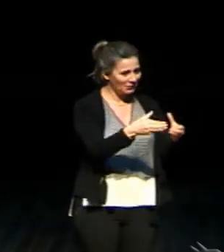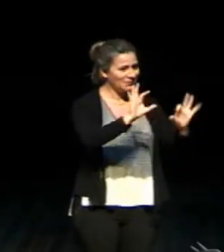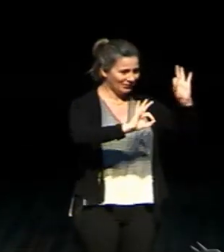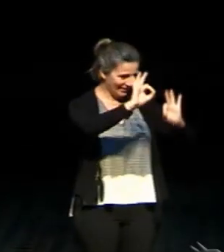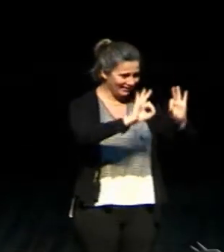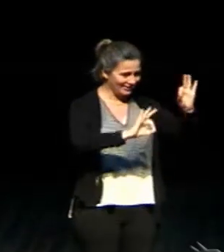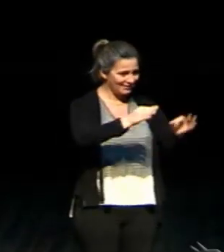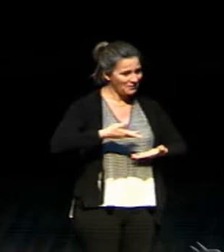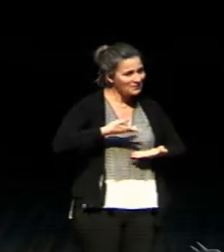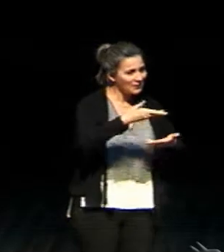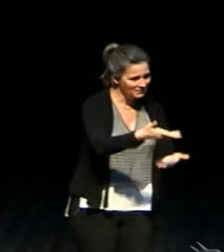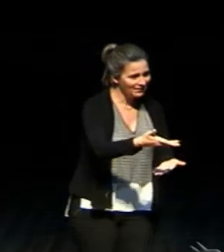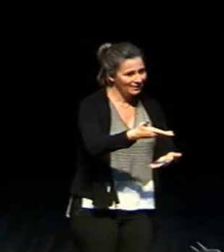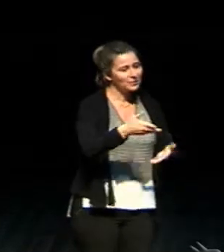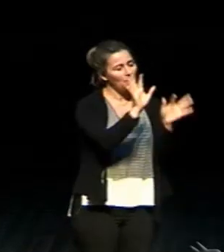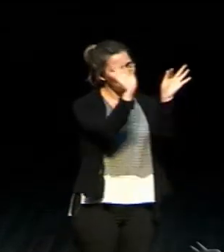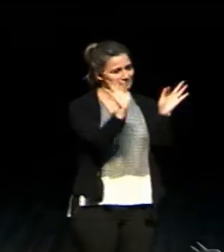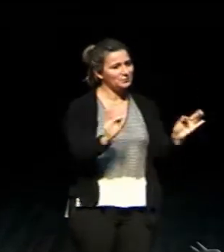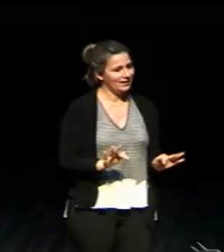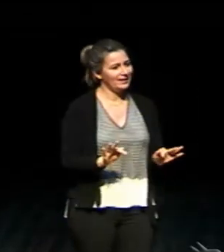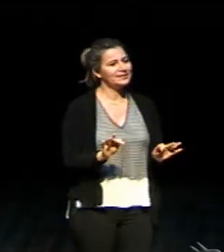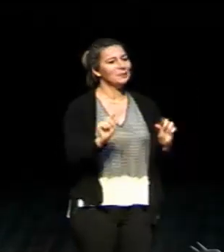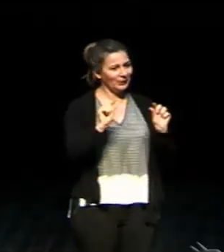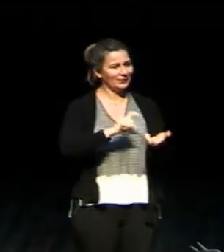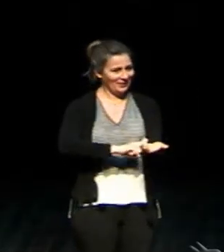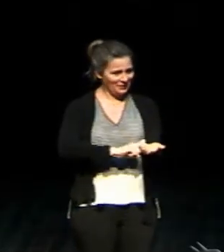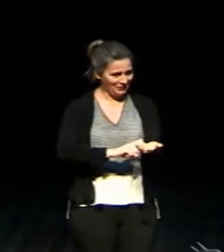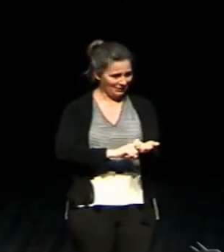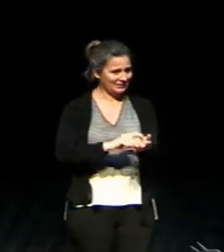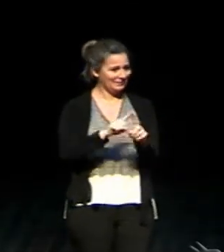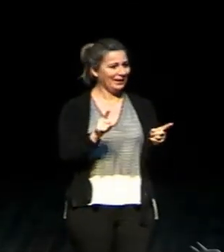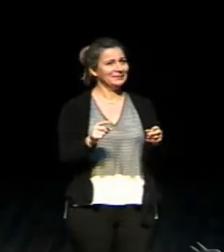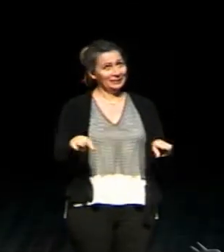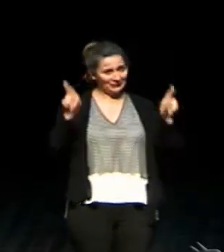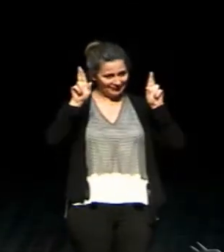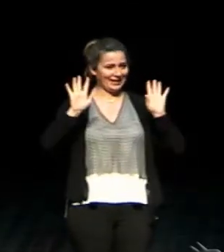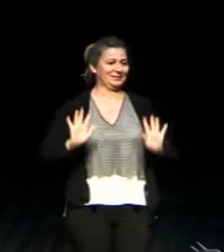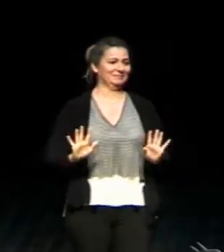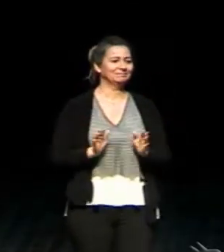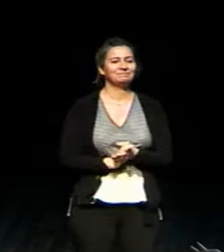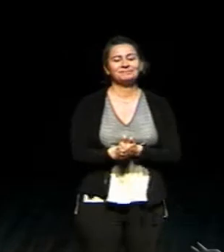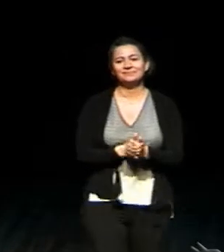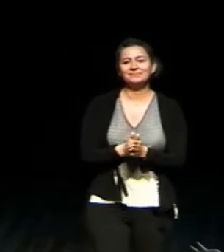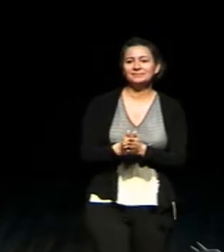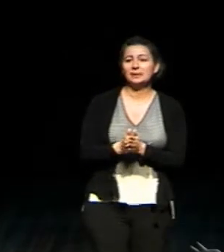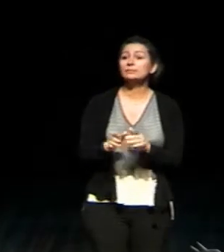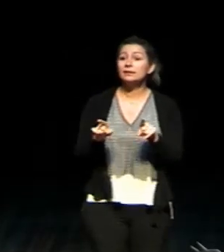É a primeira vez que eu palestro neste evento. Agradeço o convite, estou muito feliz, um pouco ansiosa, mas tomara que dê tudo